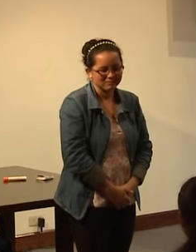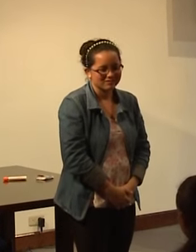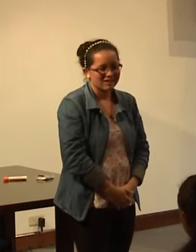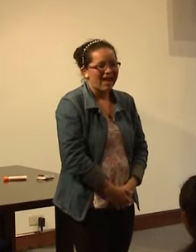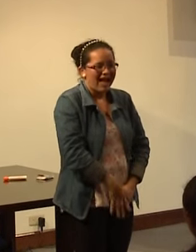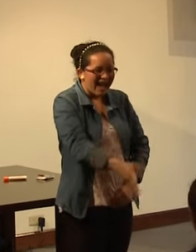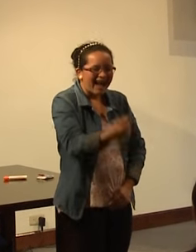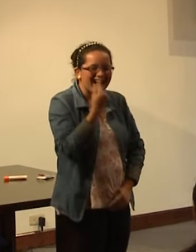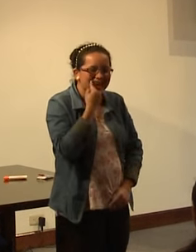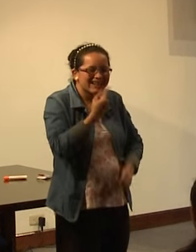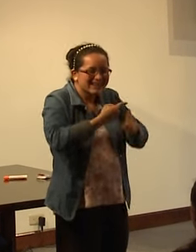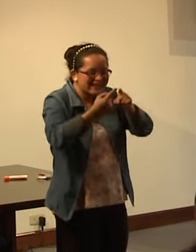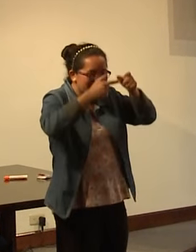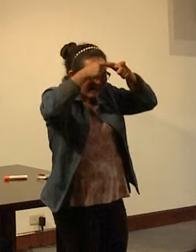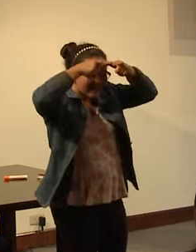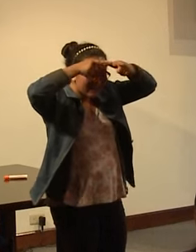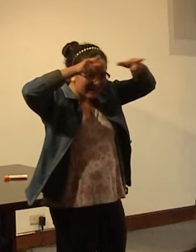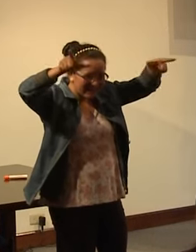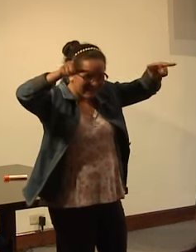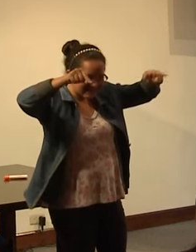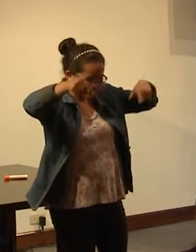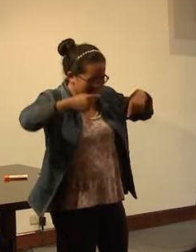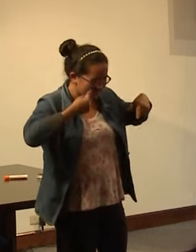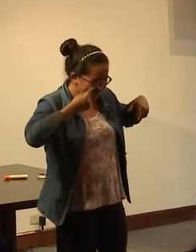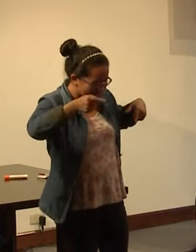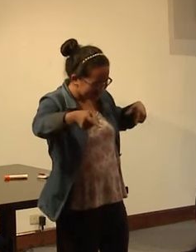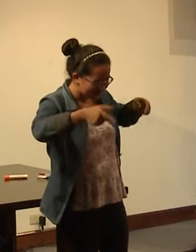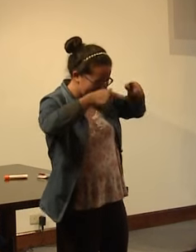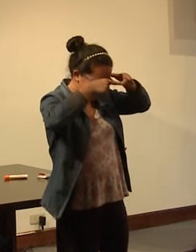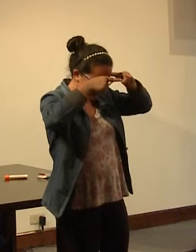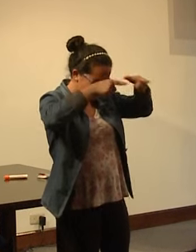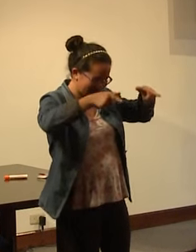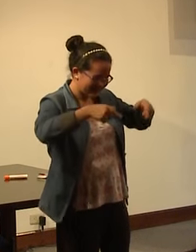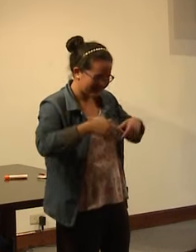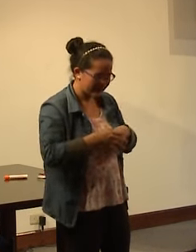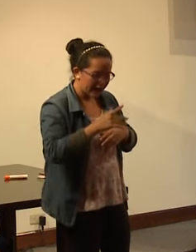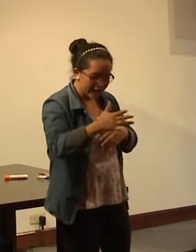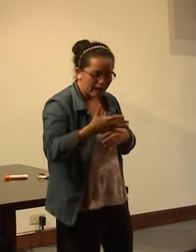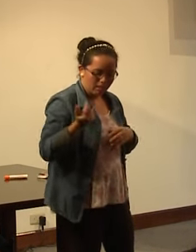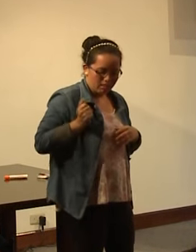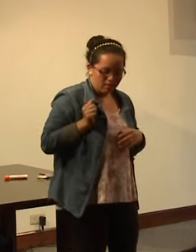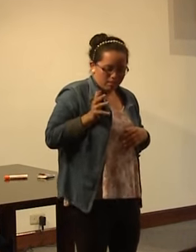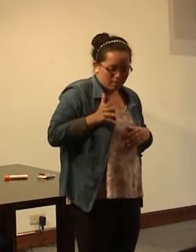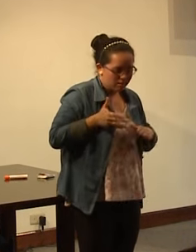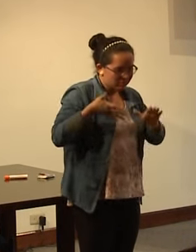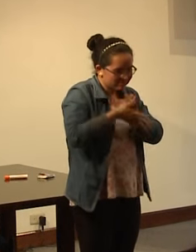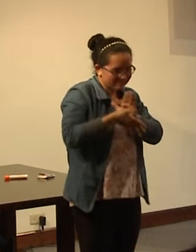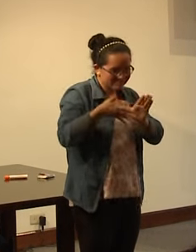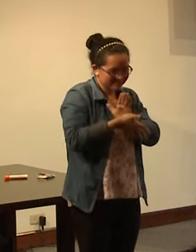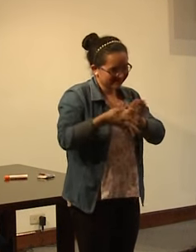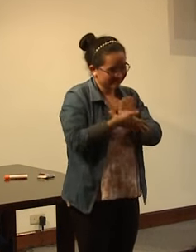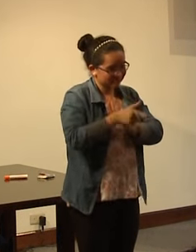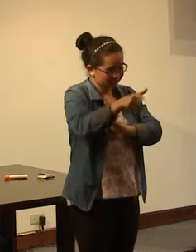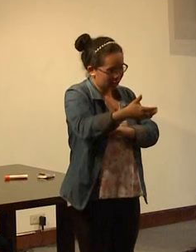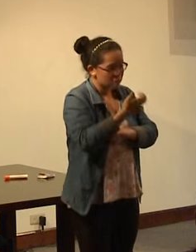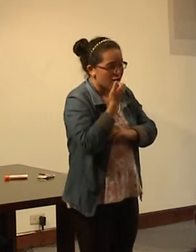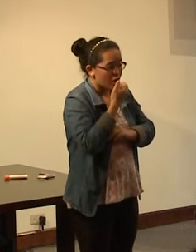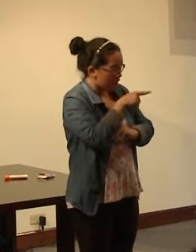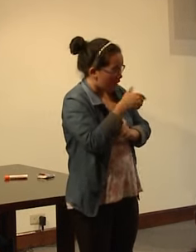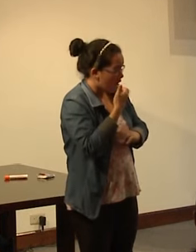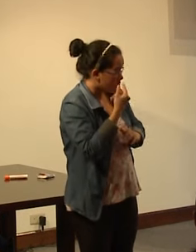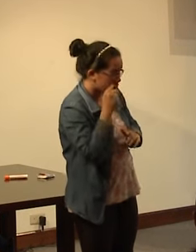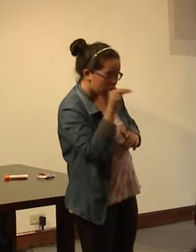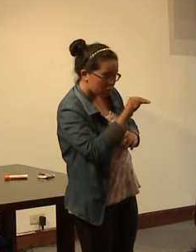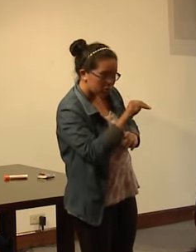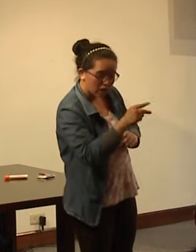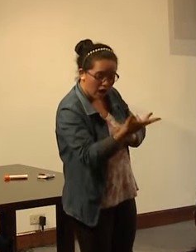lenguajes, ¿no? ¿Con qué nos metimos? ¿Metimos con el cuerpo? ¿Se dieron cuenta? Nos metimos con la narración. Aquí nos fuimos y nos pusimos a hacer obras de arte. O